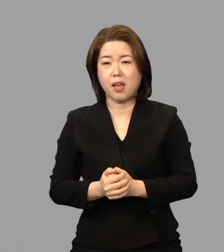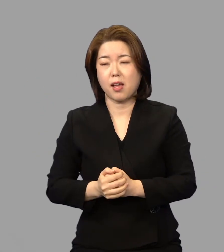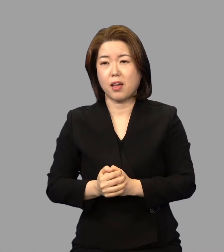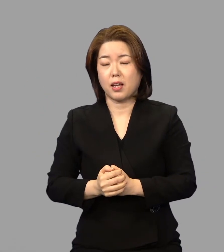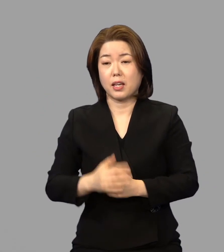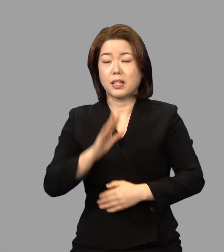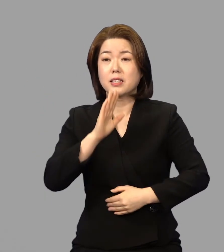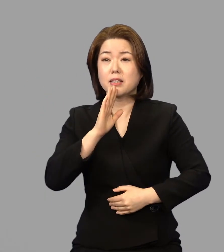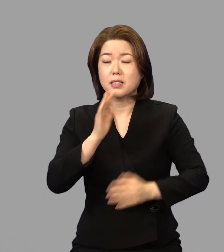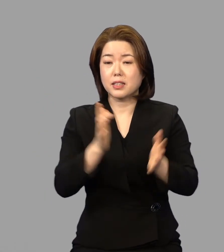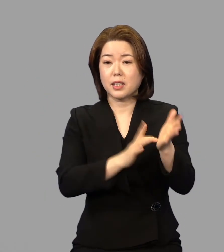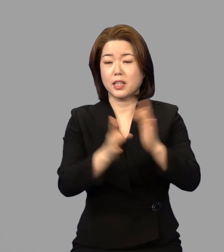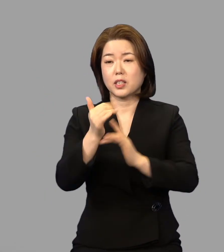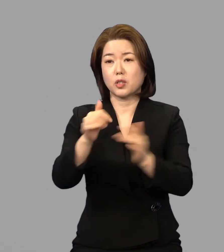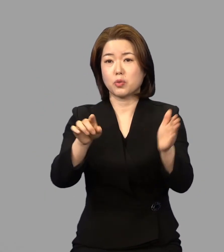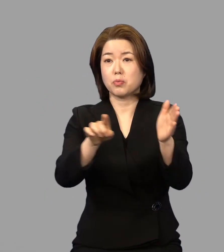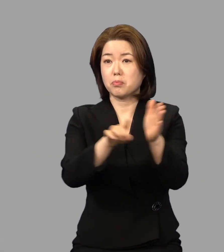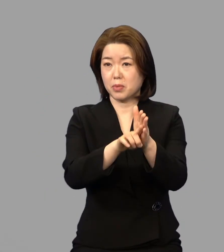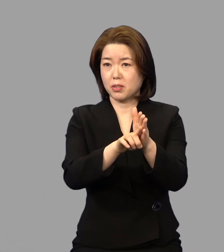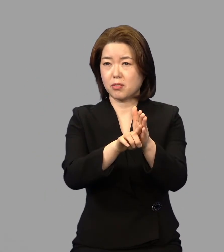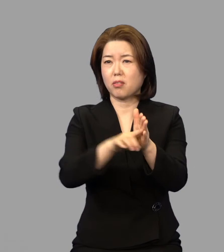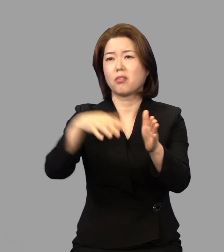진짜 예수님을 믿지 않았던 것,